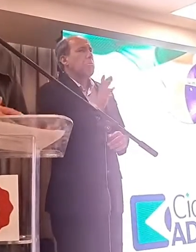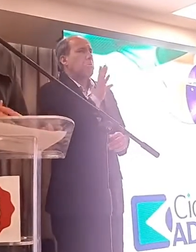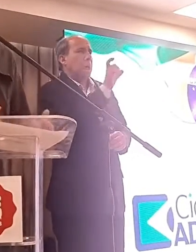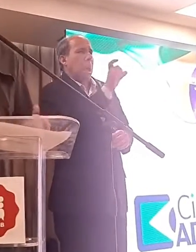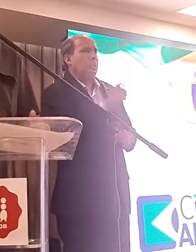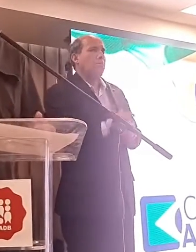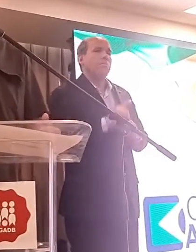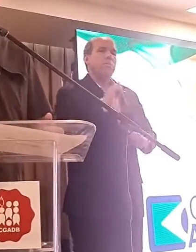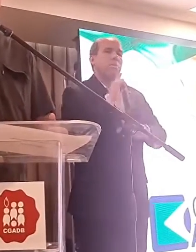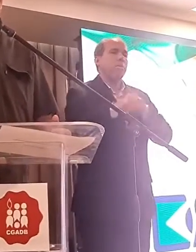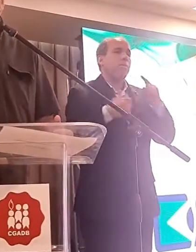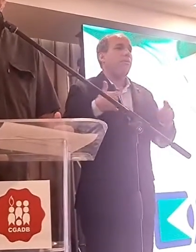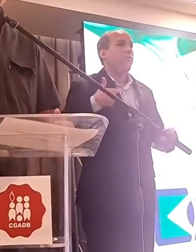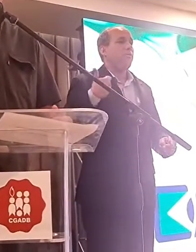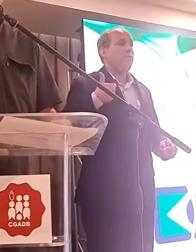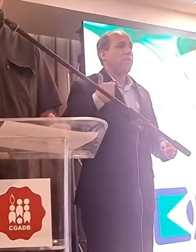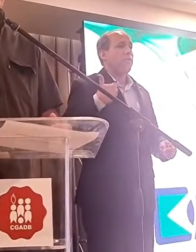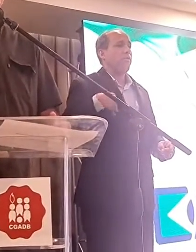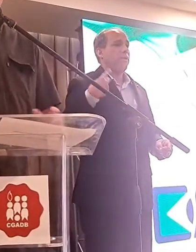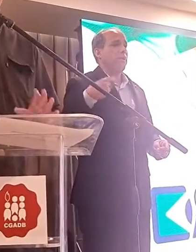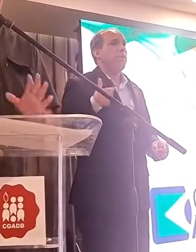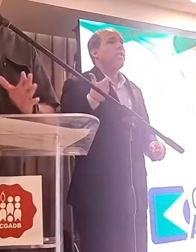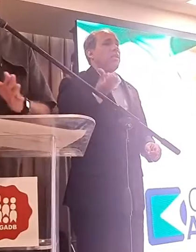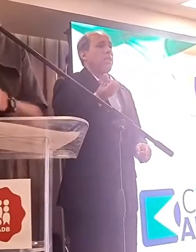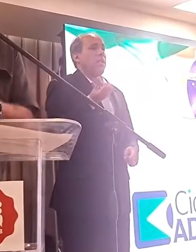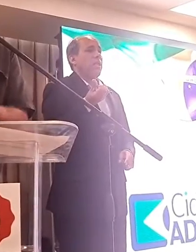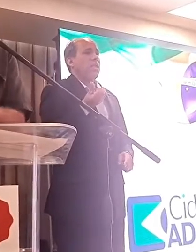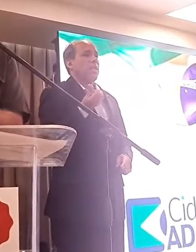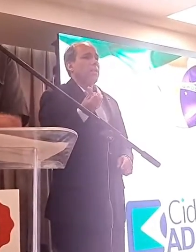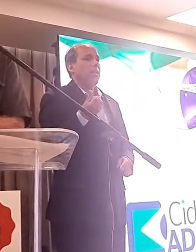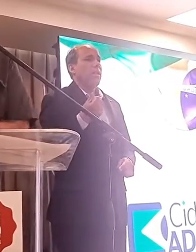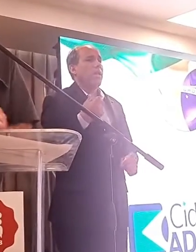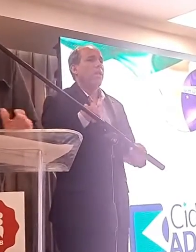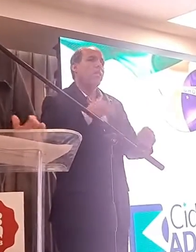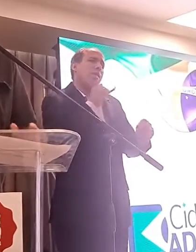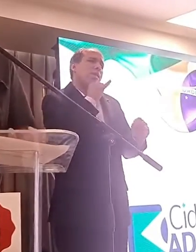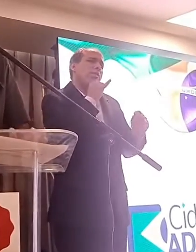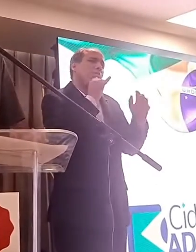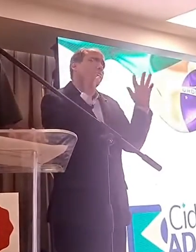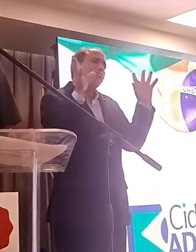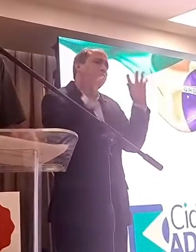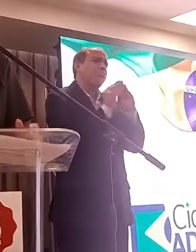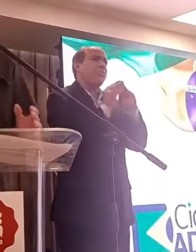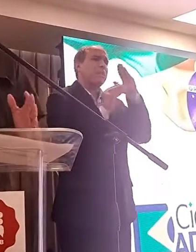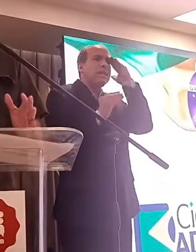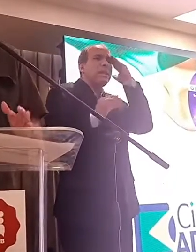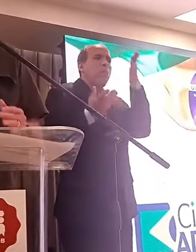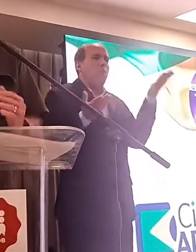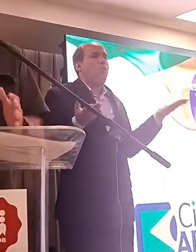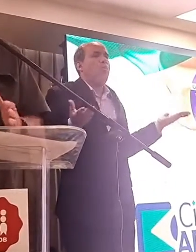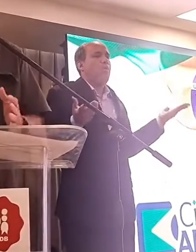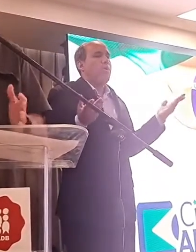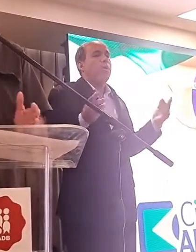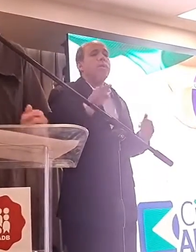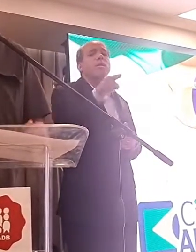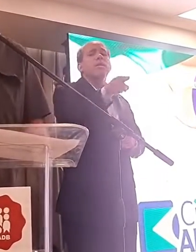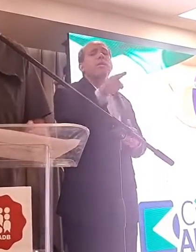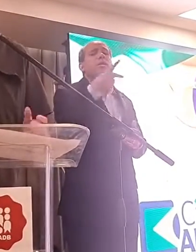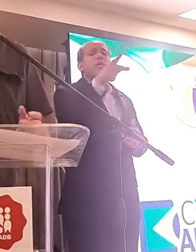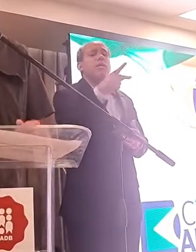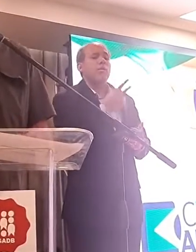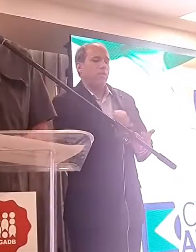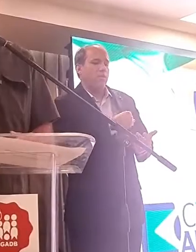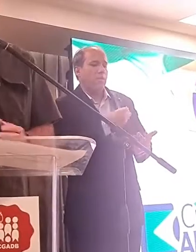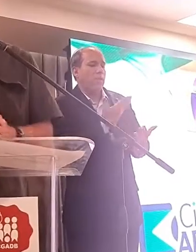E estava com uma filha de 6 anos do lado. Eu falei uma pequena parte da ideologia de gênero. Imagina a sua filha na escola,